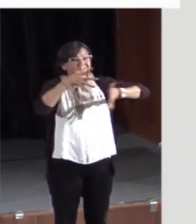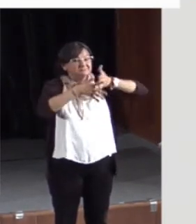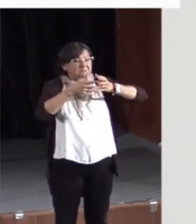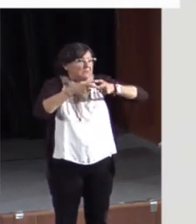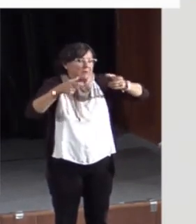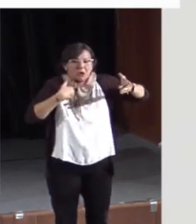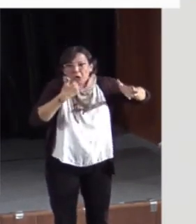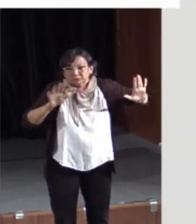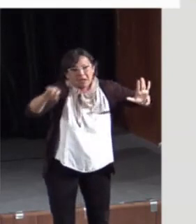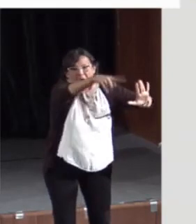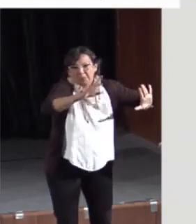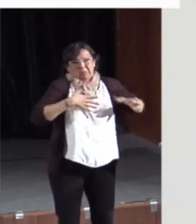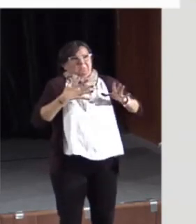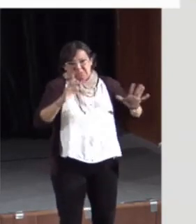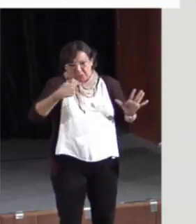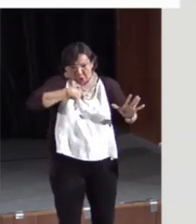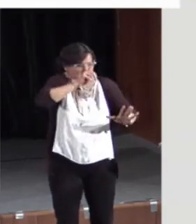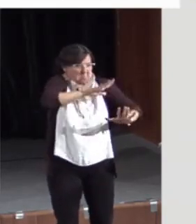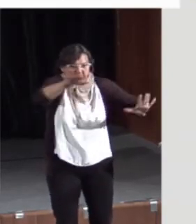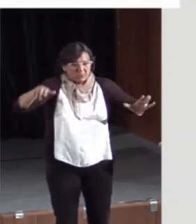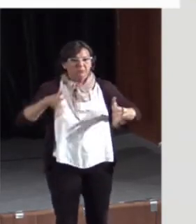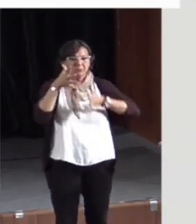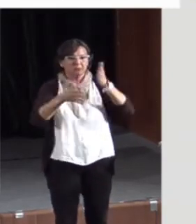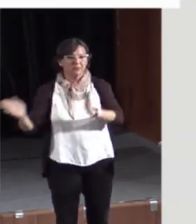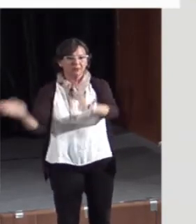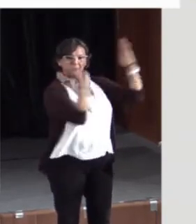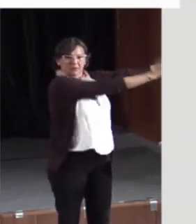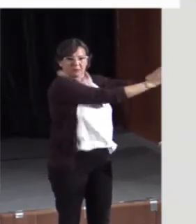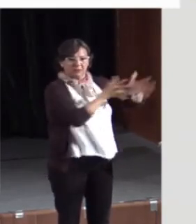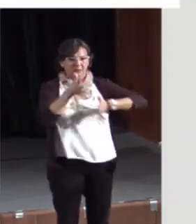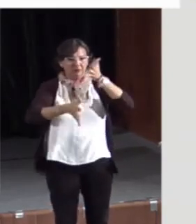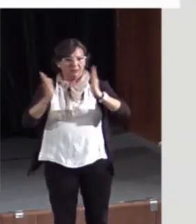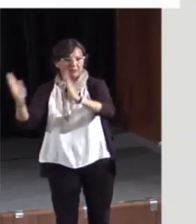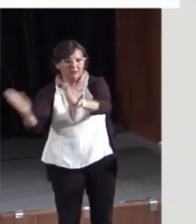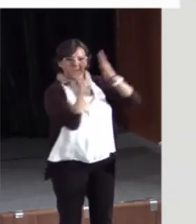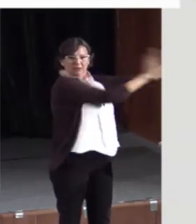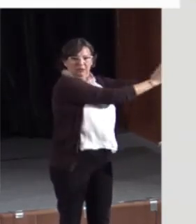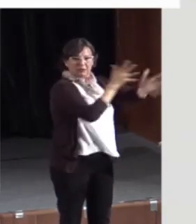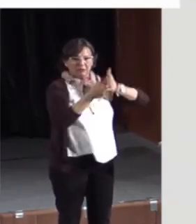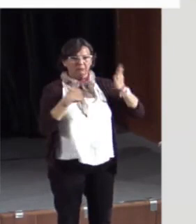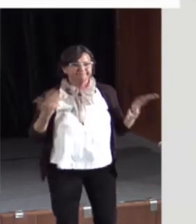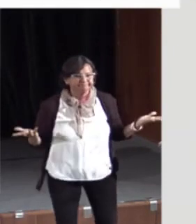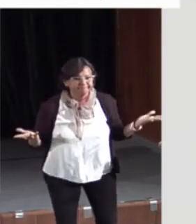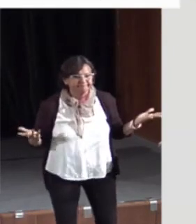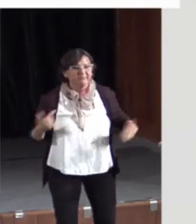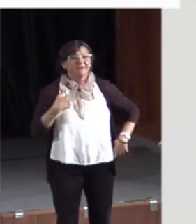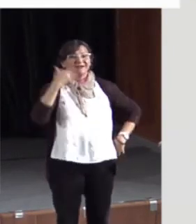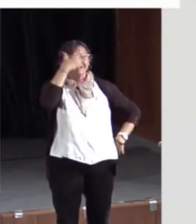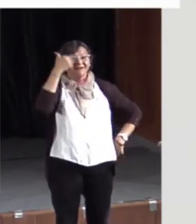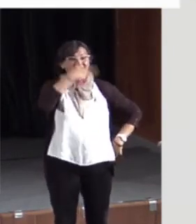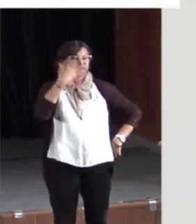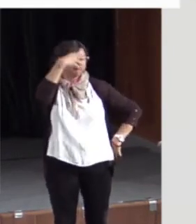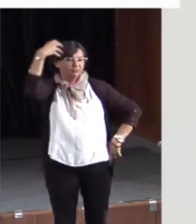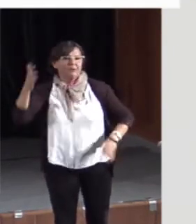dejado de utilizarse las puntuaciones, no sé si os pasa a vosotras, pero bueno, a mí sí que me ha pasado, se utiliza mucho este signo. Esta construcción de